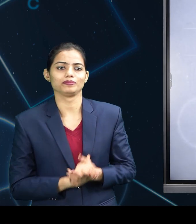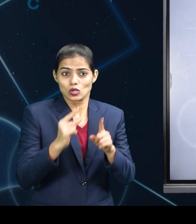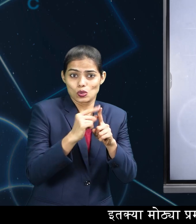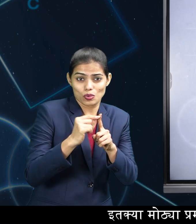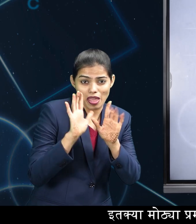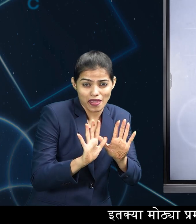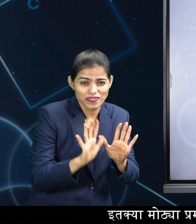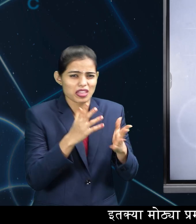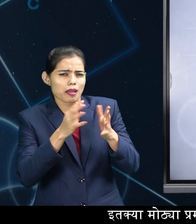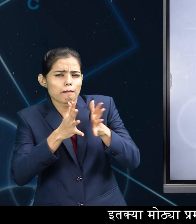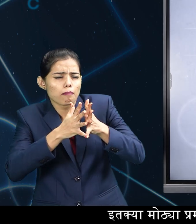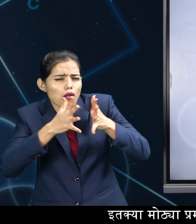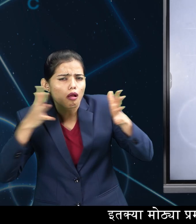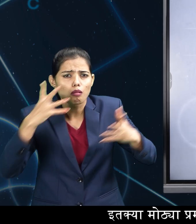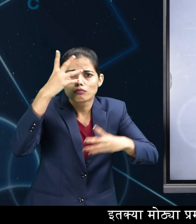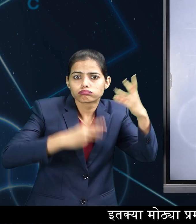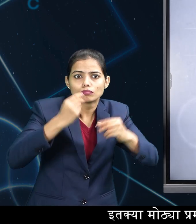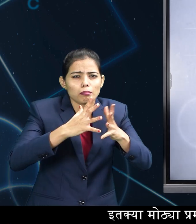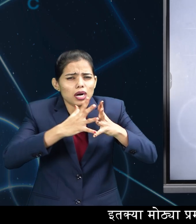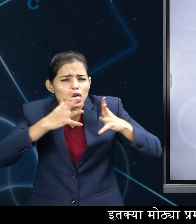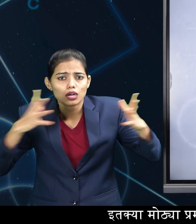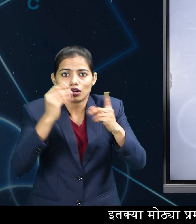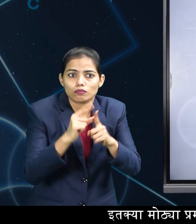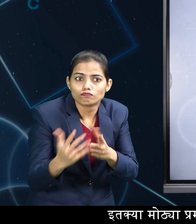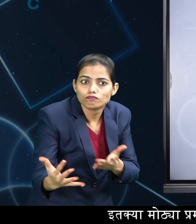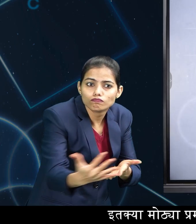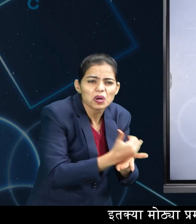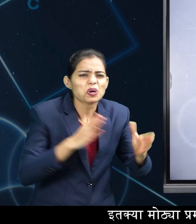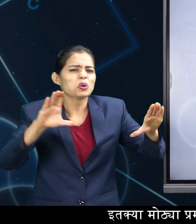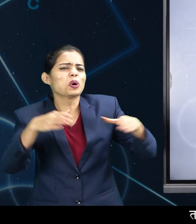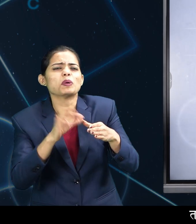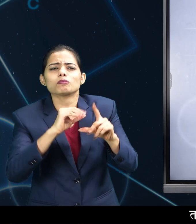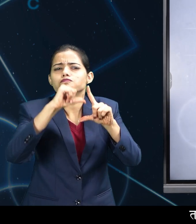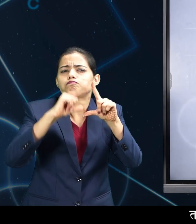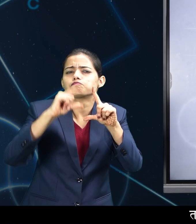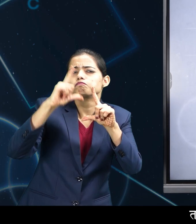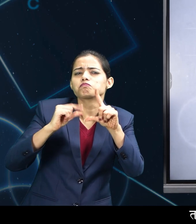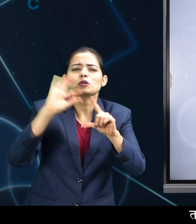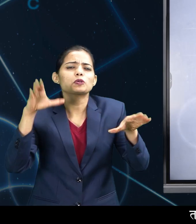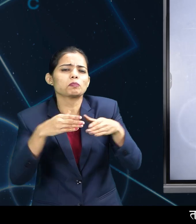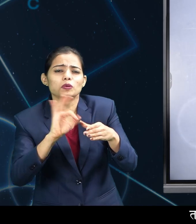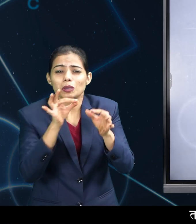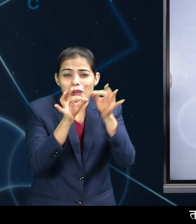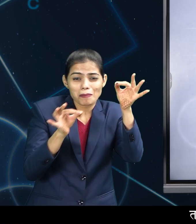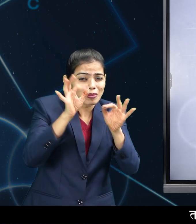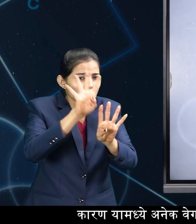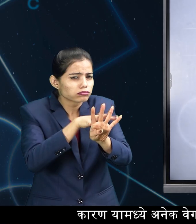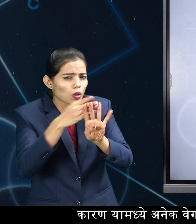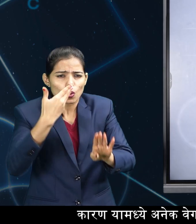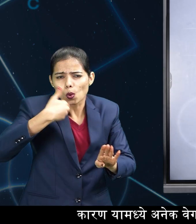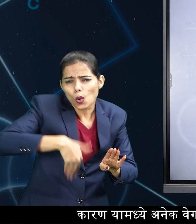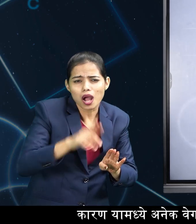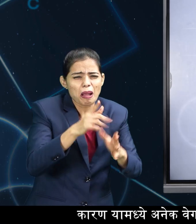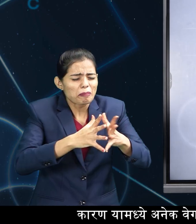समाधान. इतक्या मोठ्या प्रणालीतील माहितीला असमूहित वारंवारता वितरण तक्तात सादर करणे कठीण होईल,